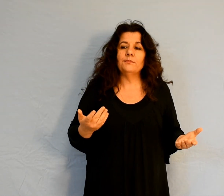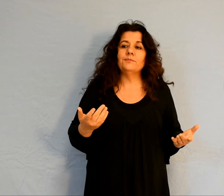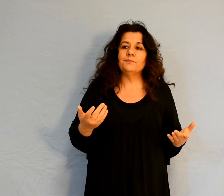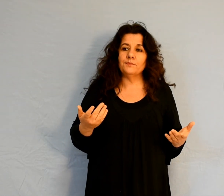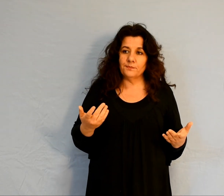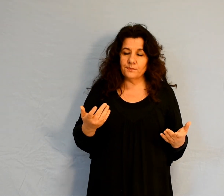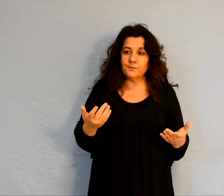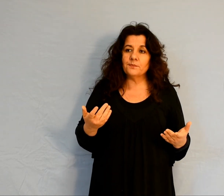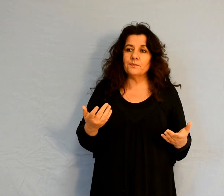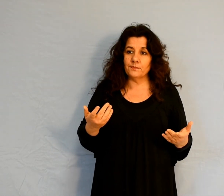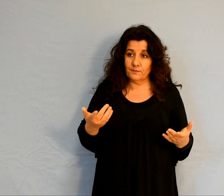Vous donc,